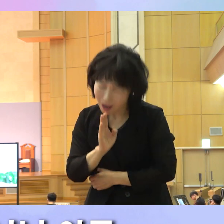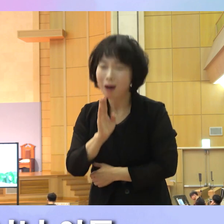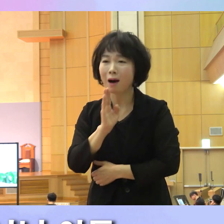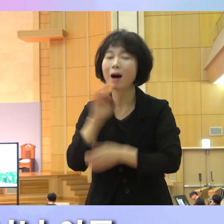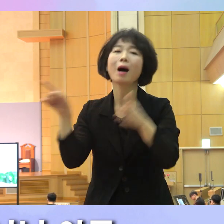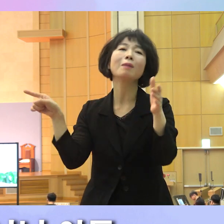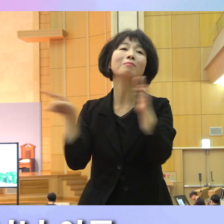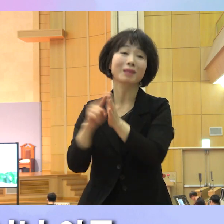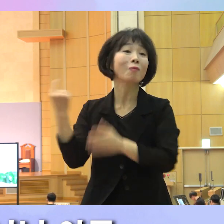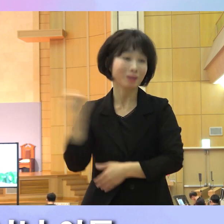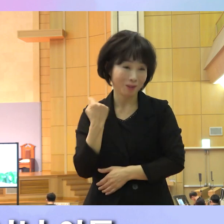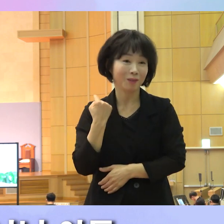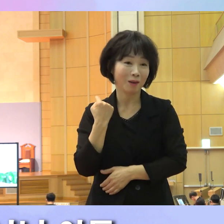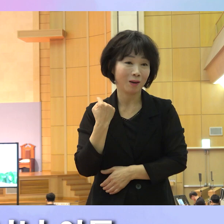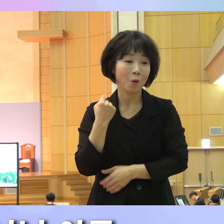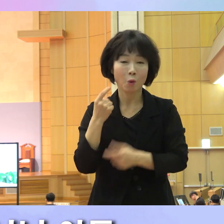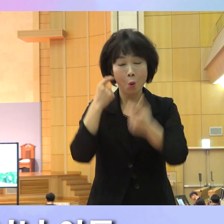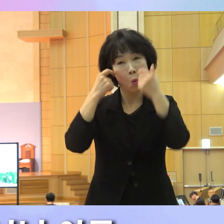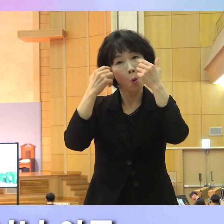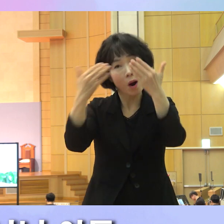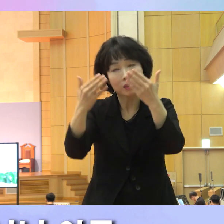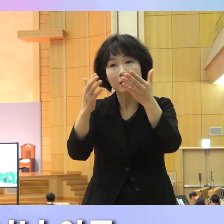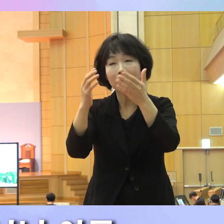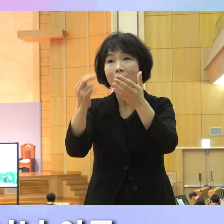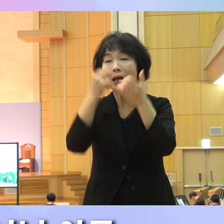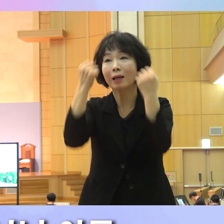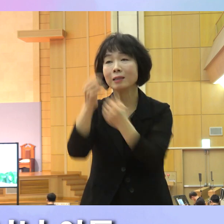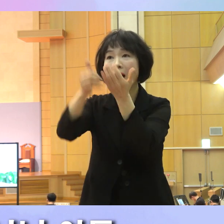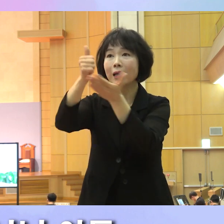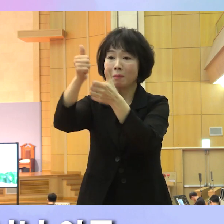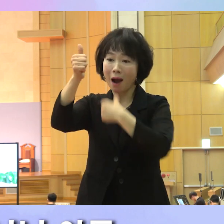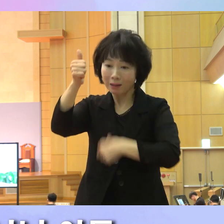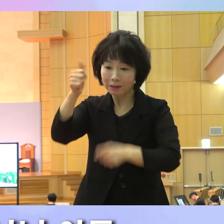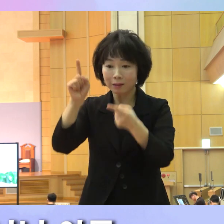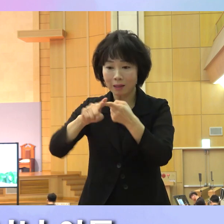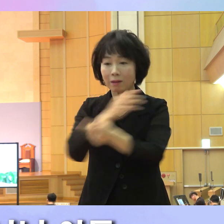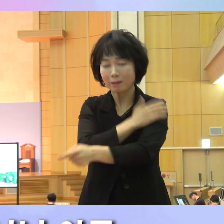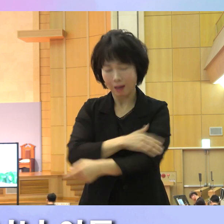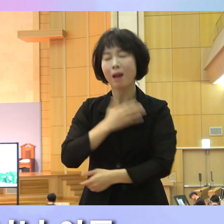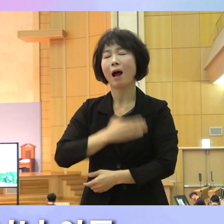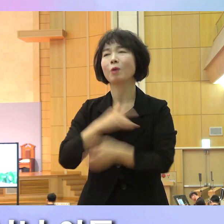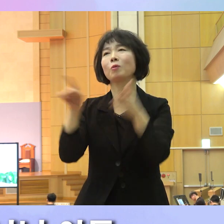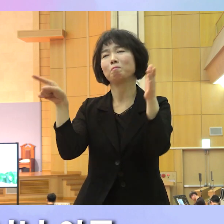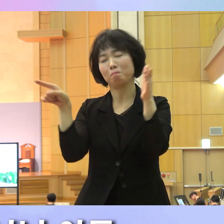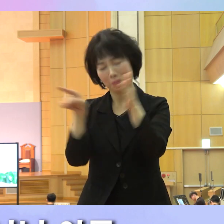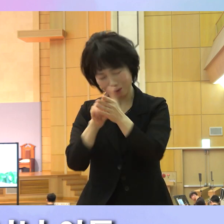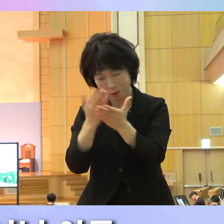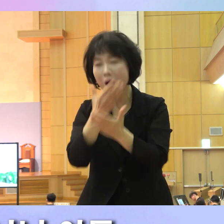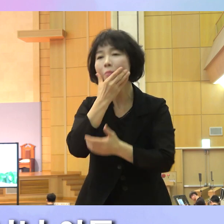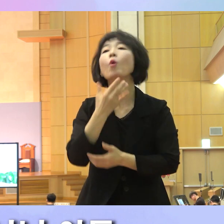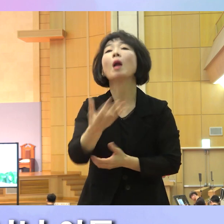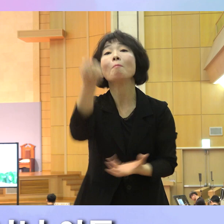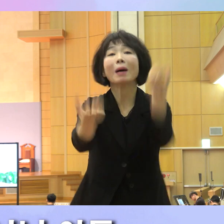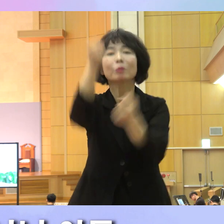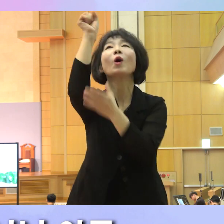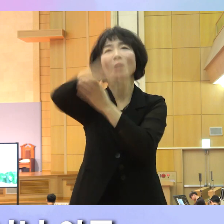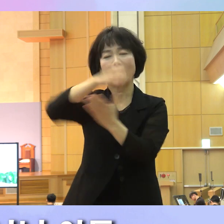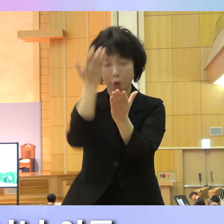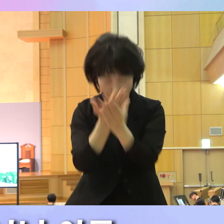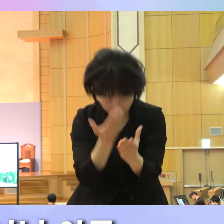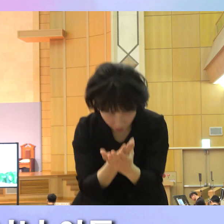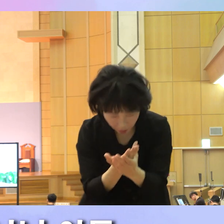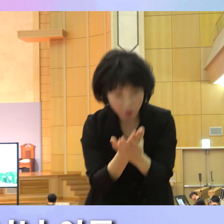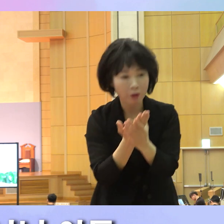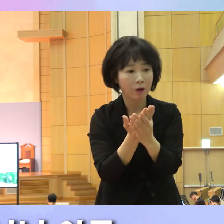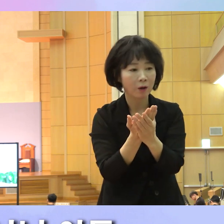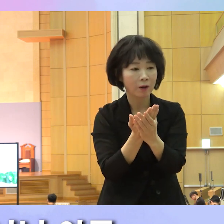확실히 예수님을 살아계신 하나님의 아들이라는 걸 알고 믿는 자가 되어서 복 있는 사람 되게 하여